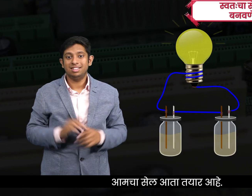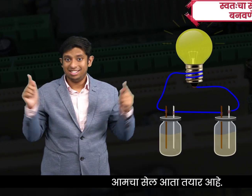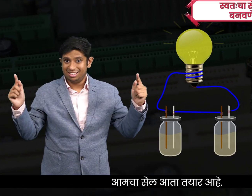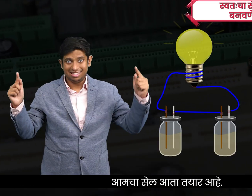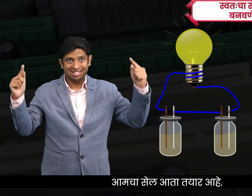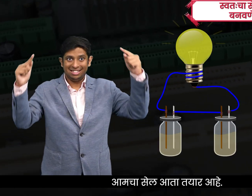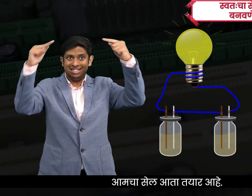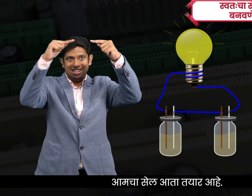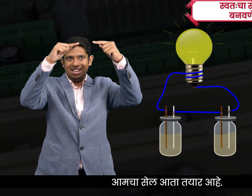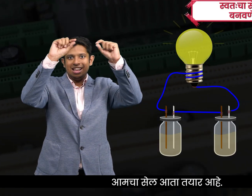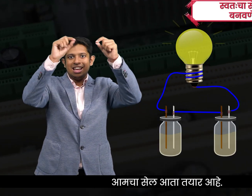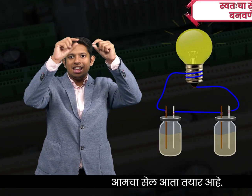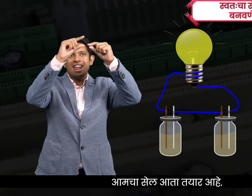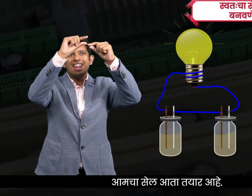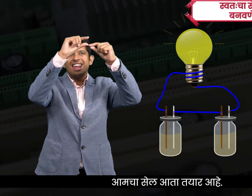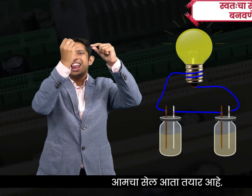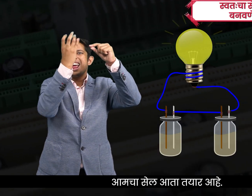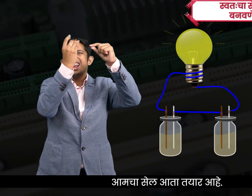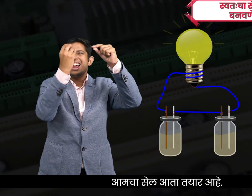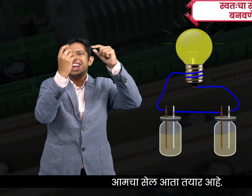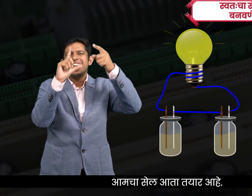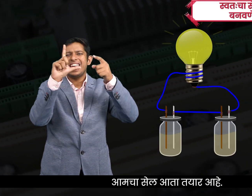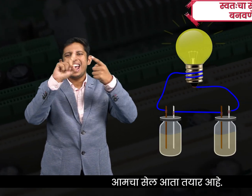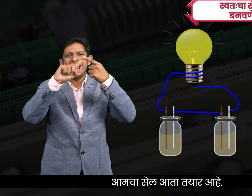आमचा सेल आता तयार झाला.